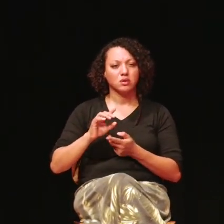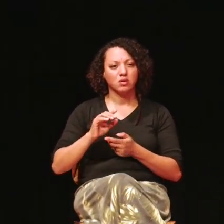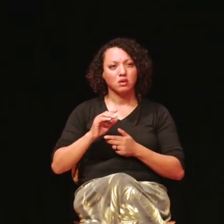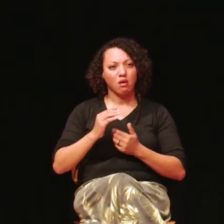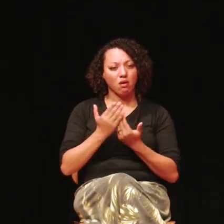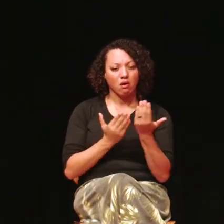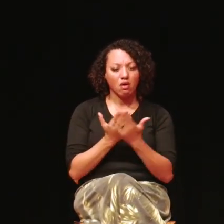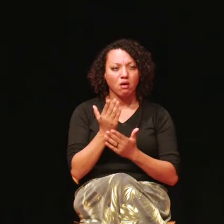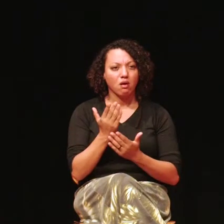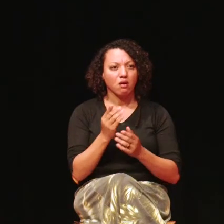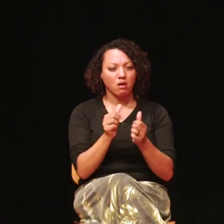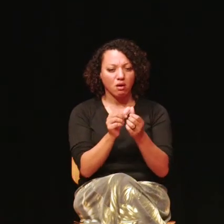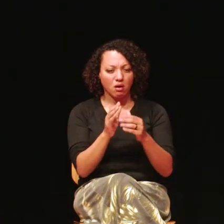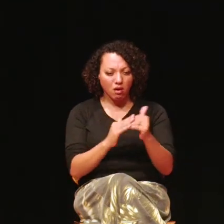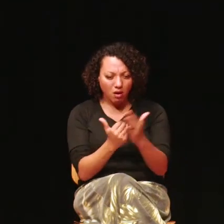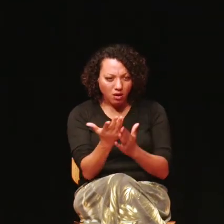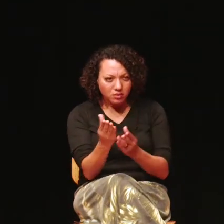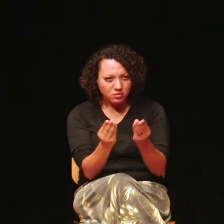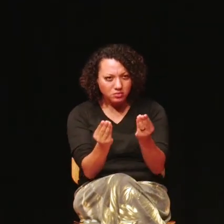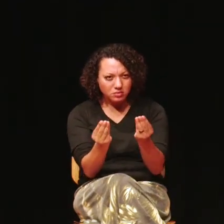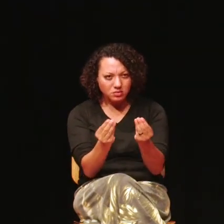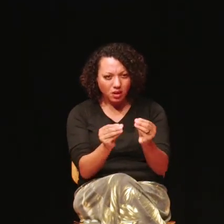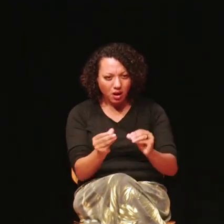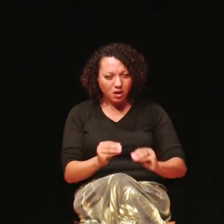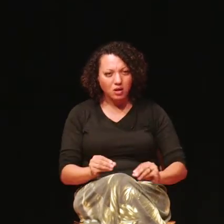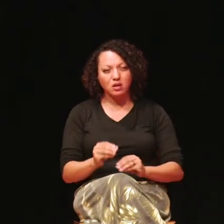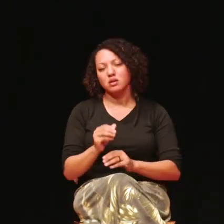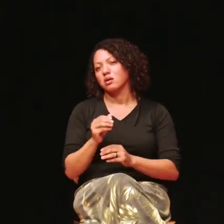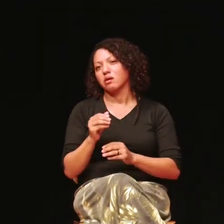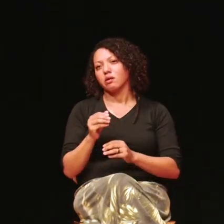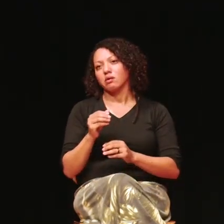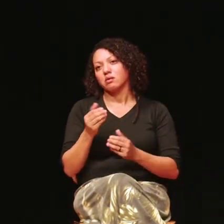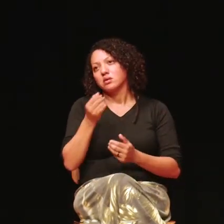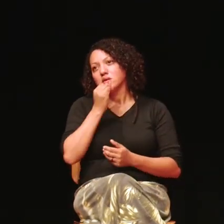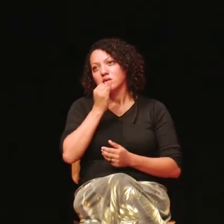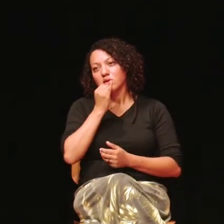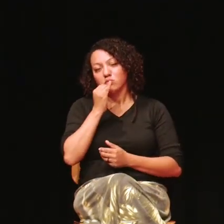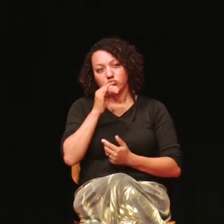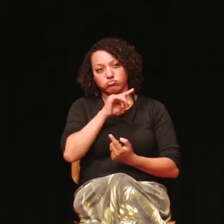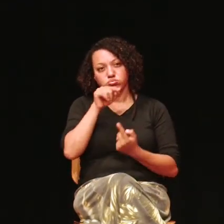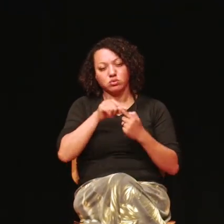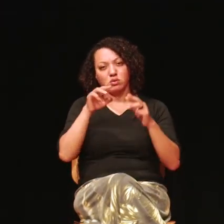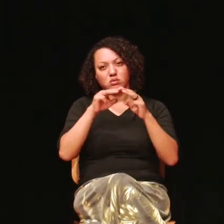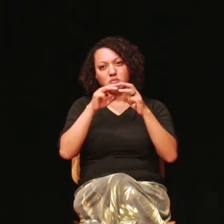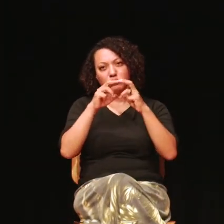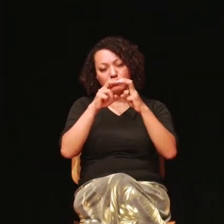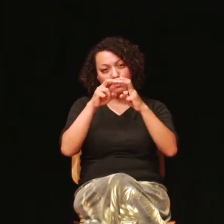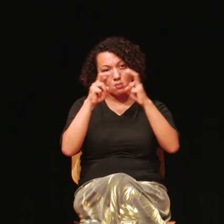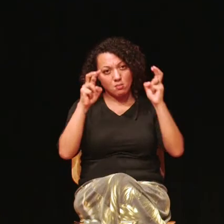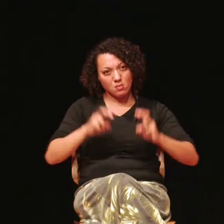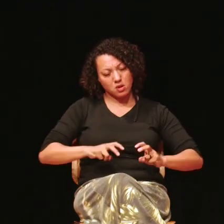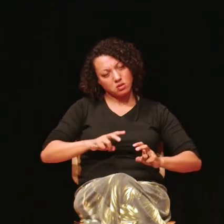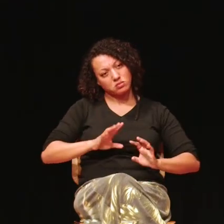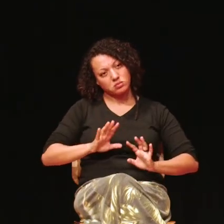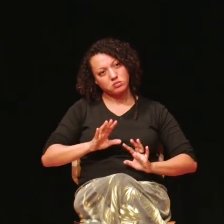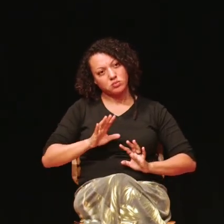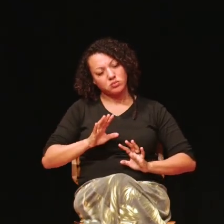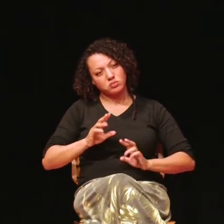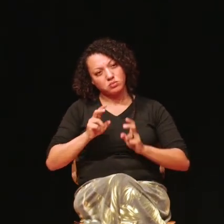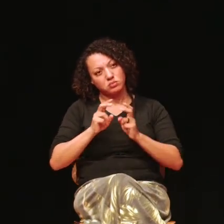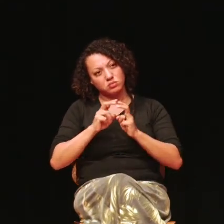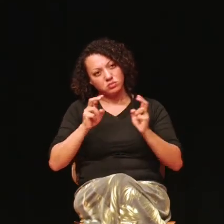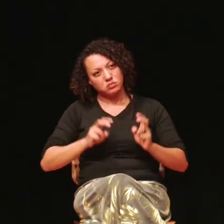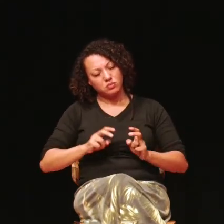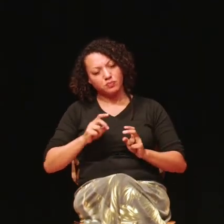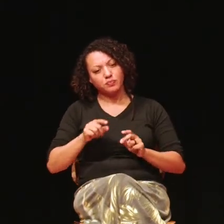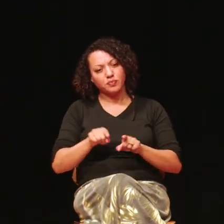são importantes. Eu diria que um dos legados do MASP, talvez, pelo menos dos legados do